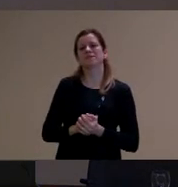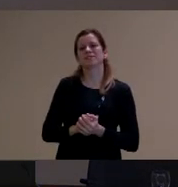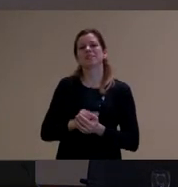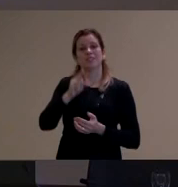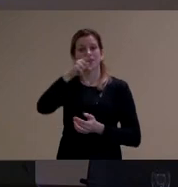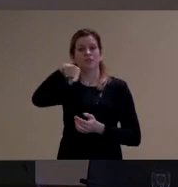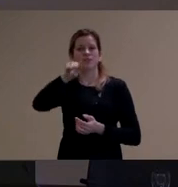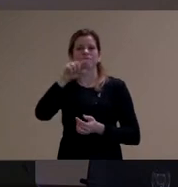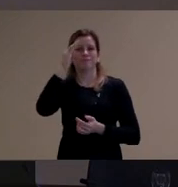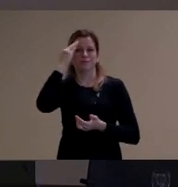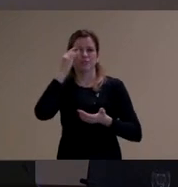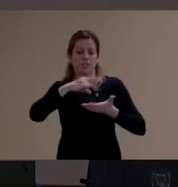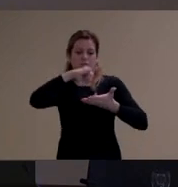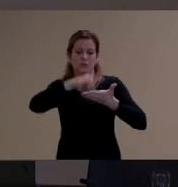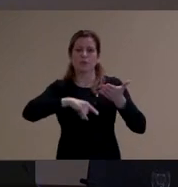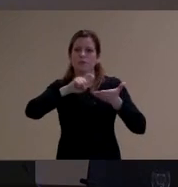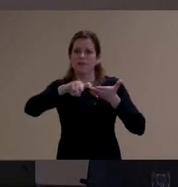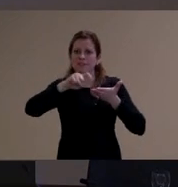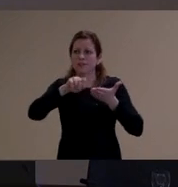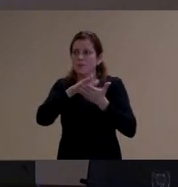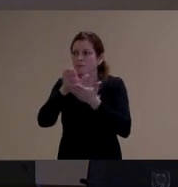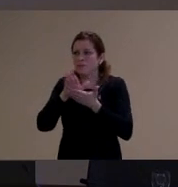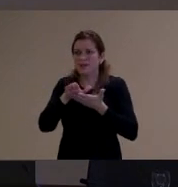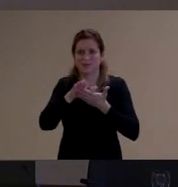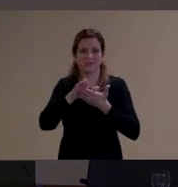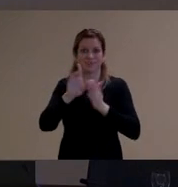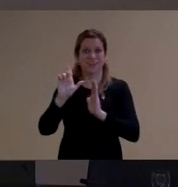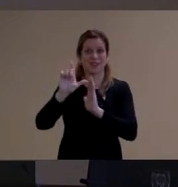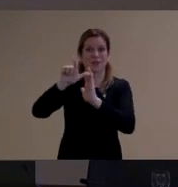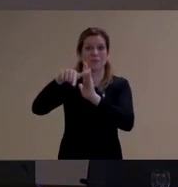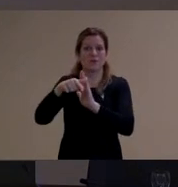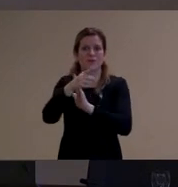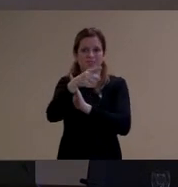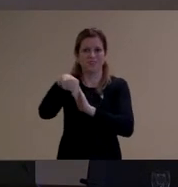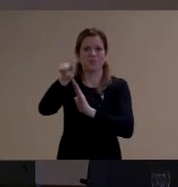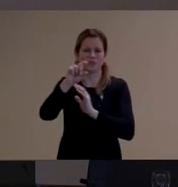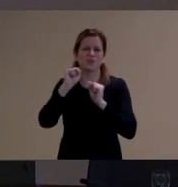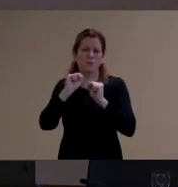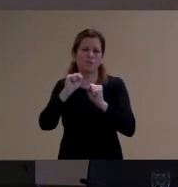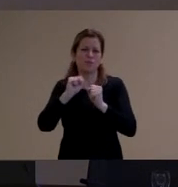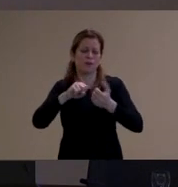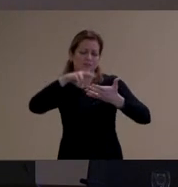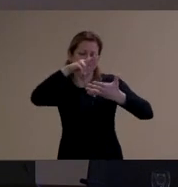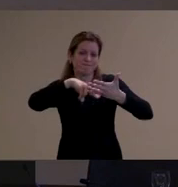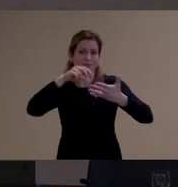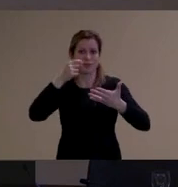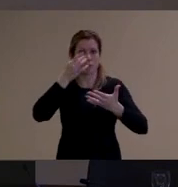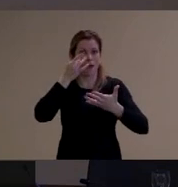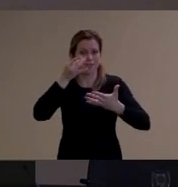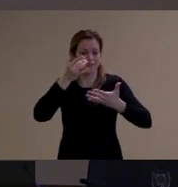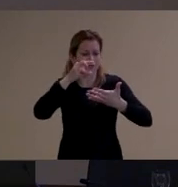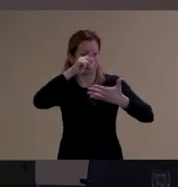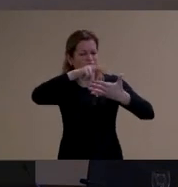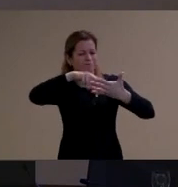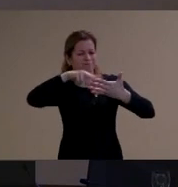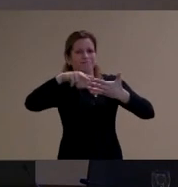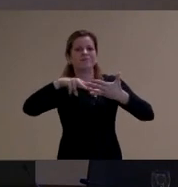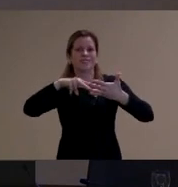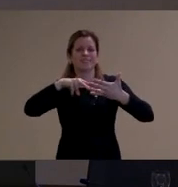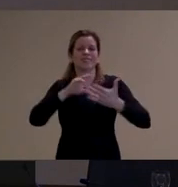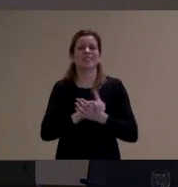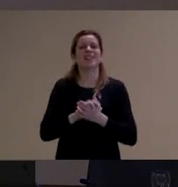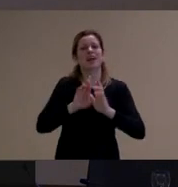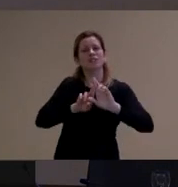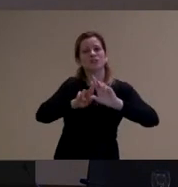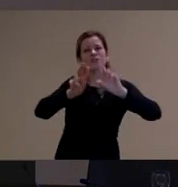tem isso também aqui no documento impresso né para depois poderem a atenção o a diferença